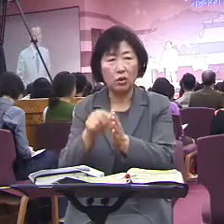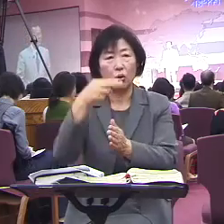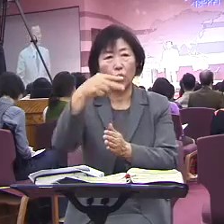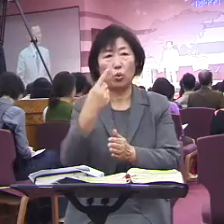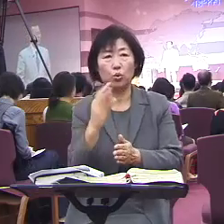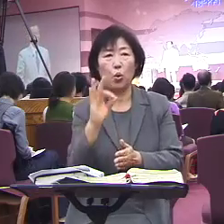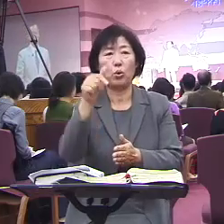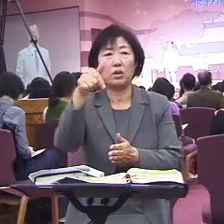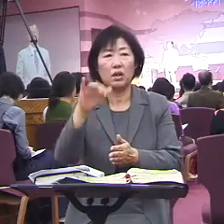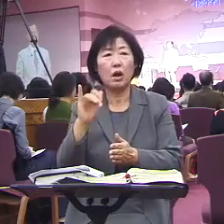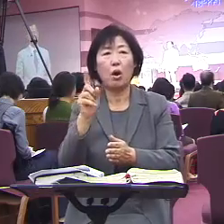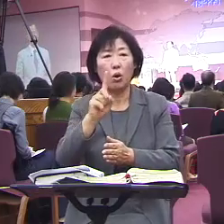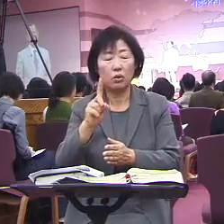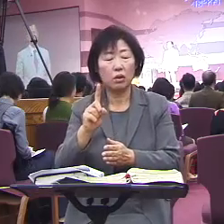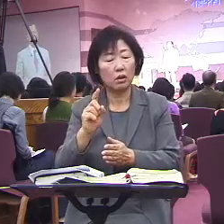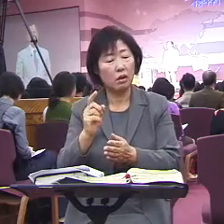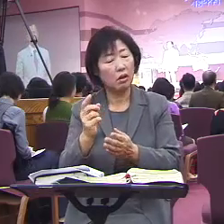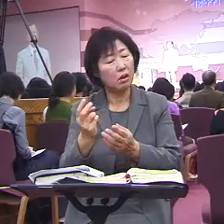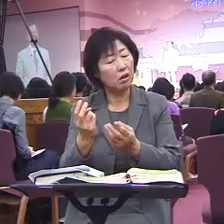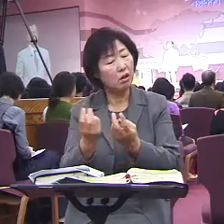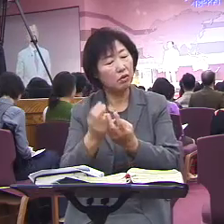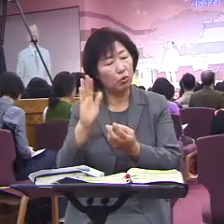보고하라는 말씀입니다.